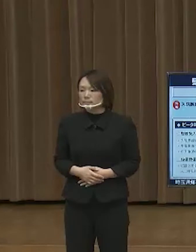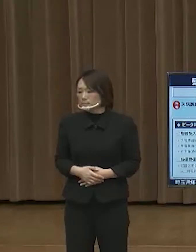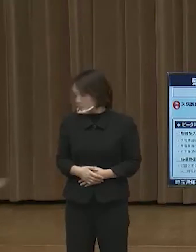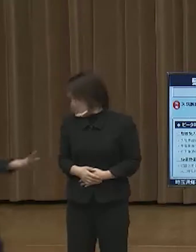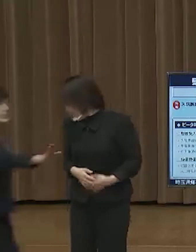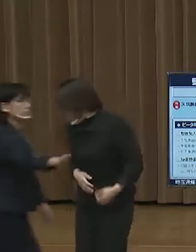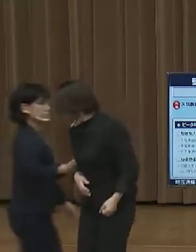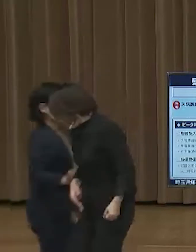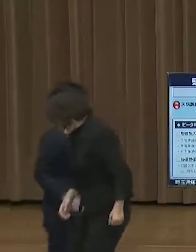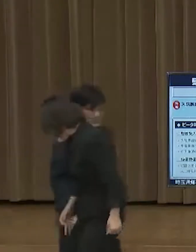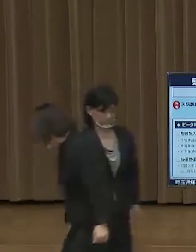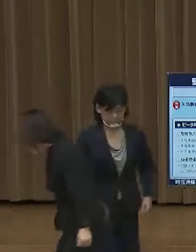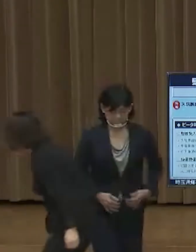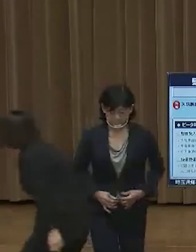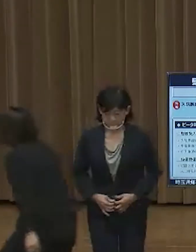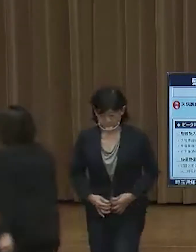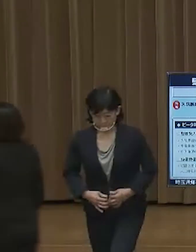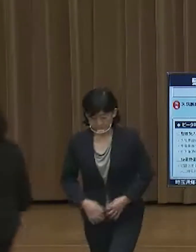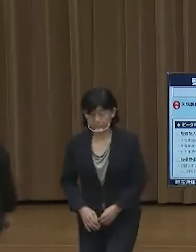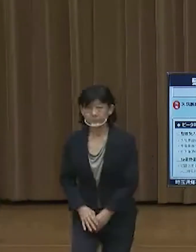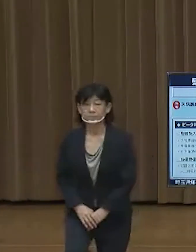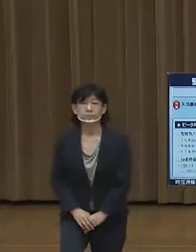はい、他にございますか。どうぞ。